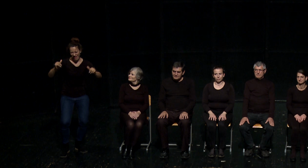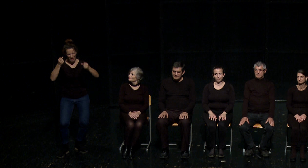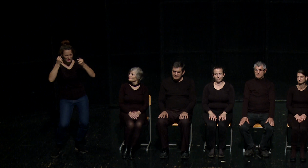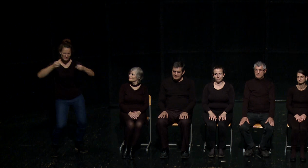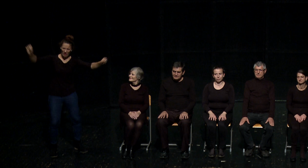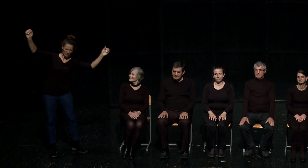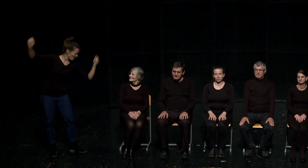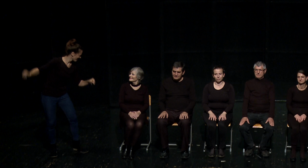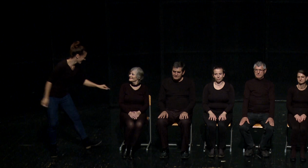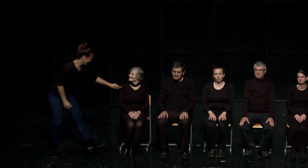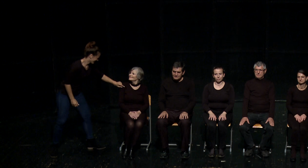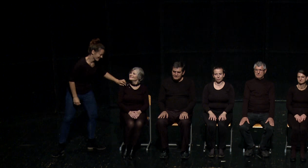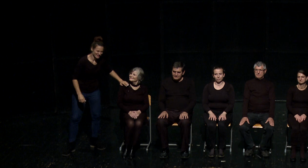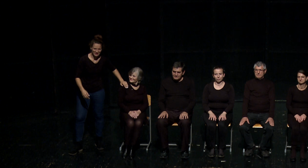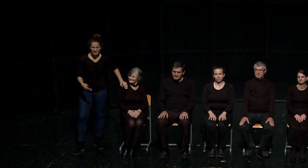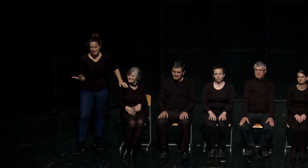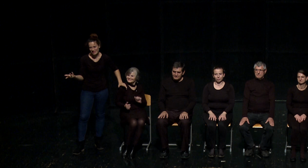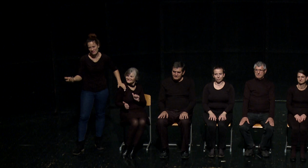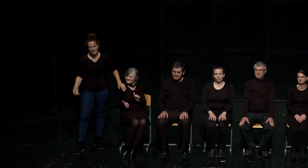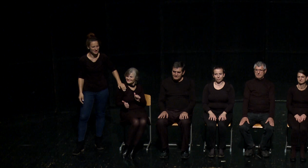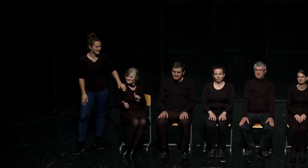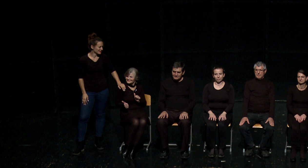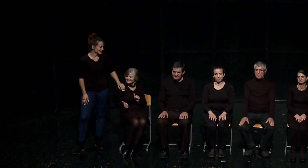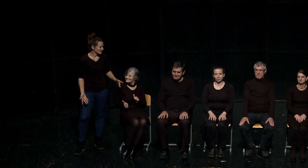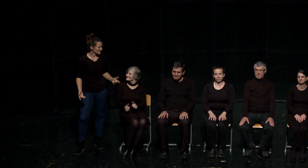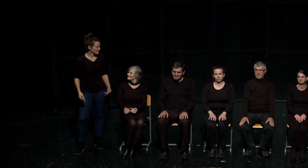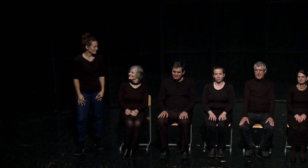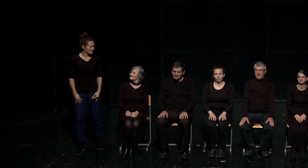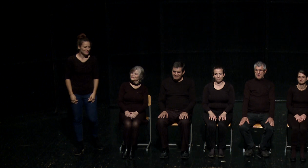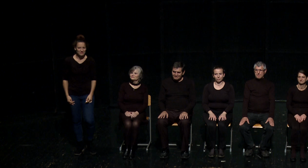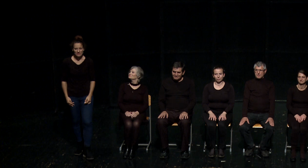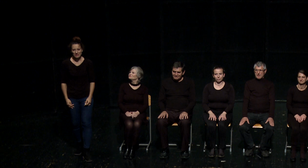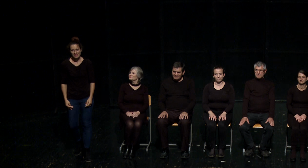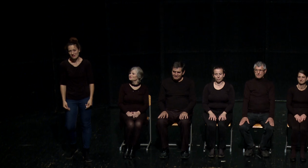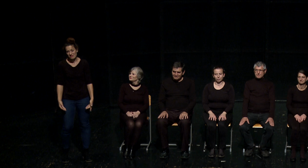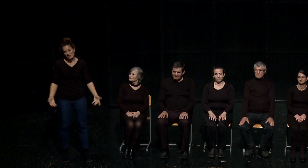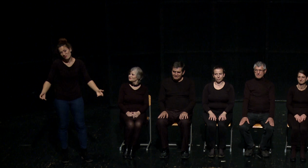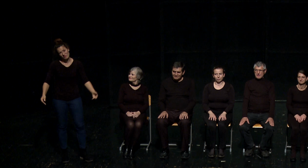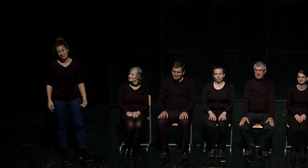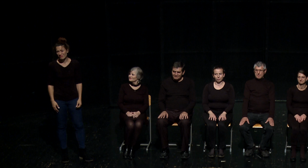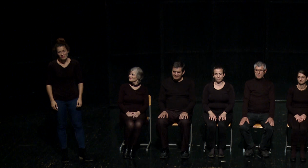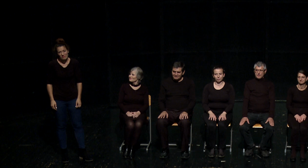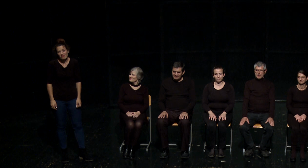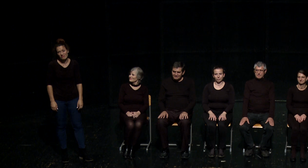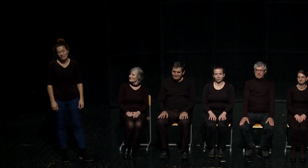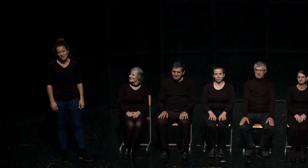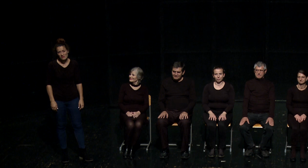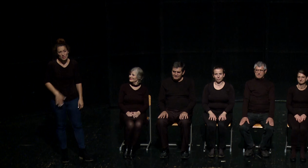Vem, da imate tako vi kot tudi jaz najraje petek zaradi zabave.